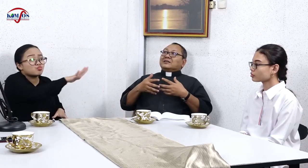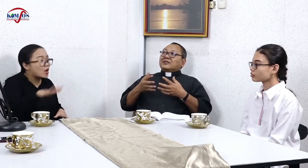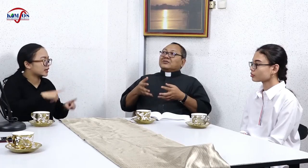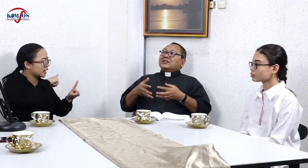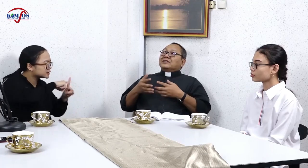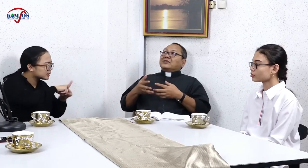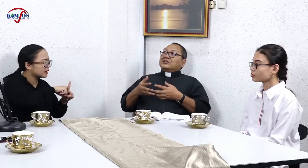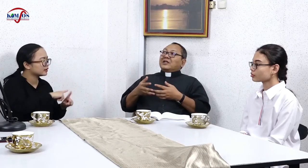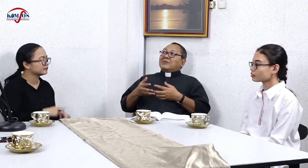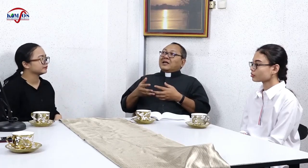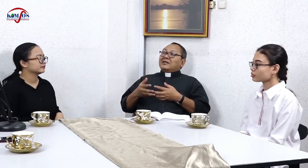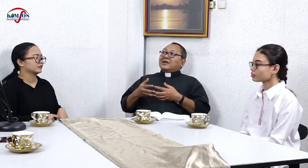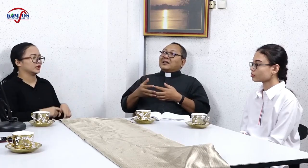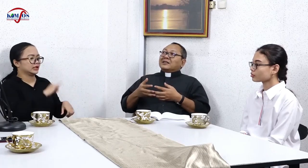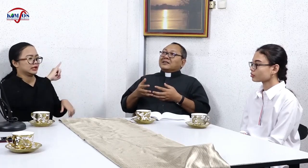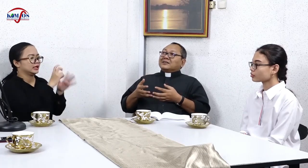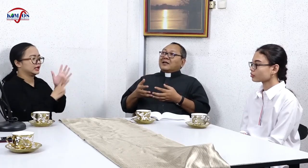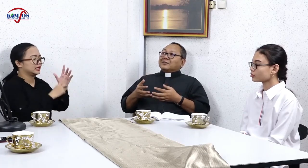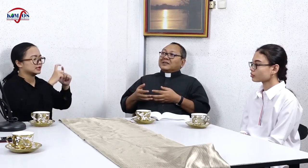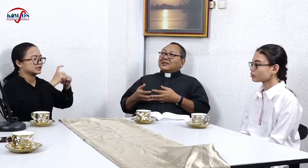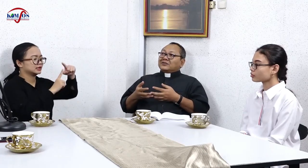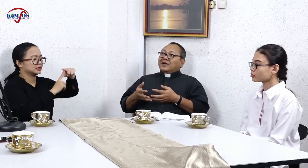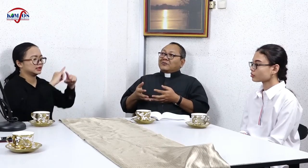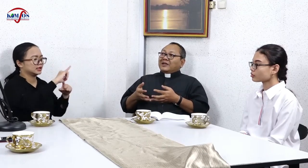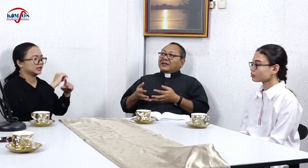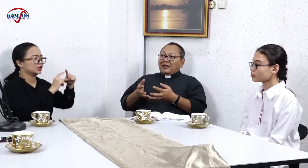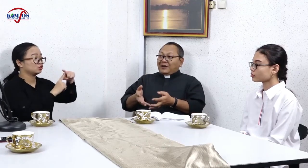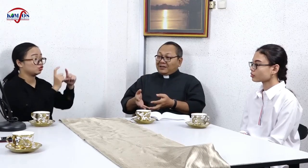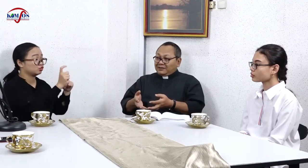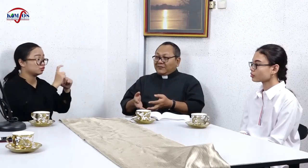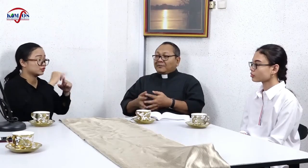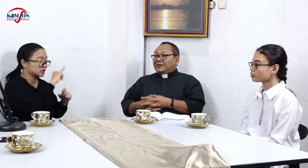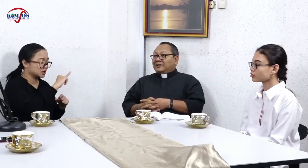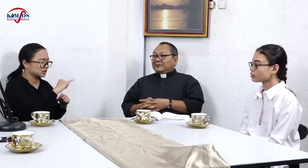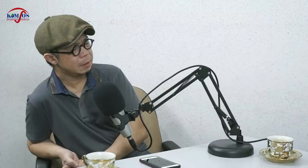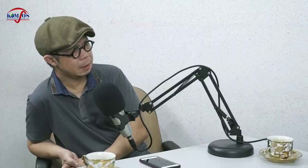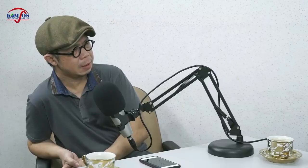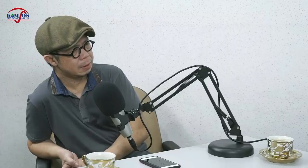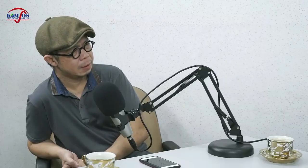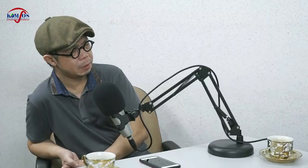juga institusi-institusi lembaga-lembaga gereja mestinya juga Mulai ramah